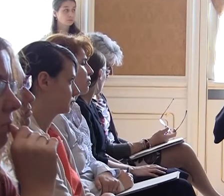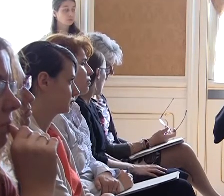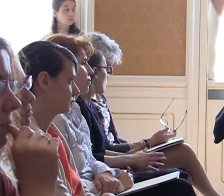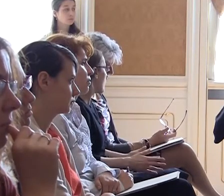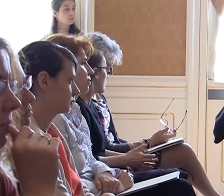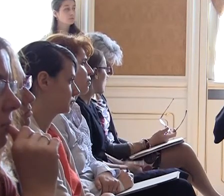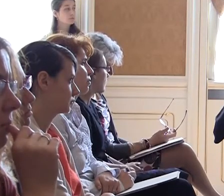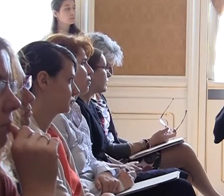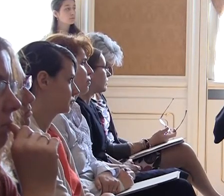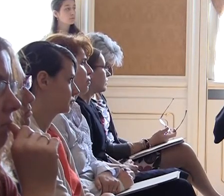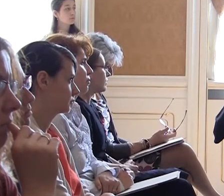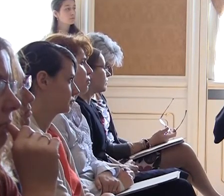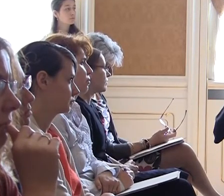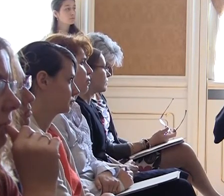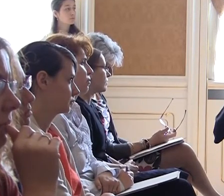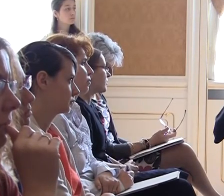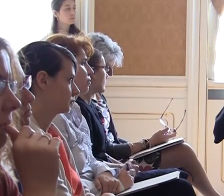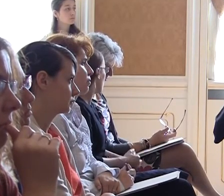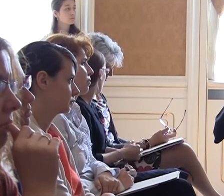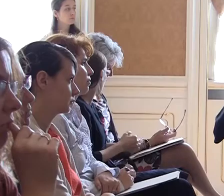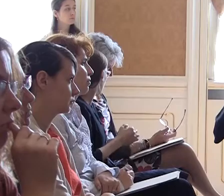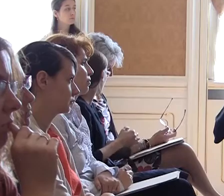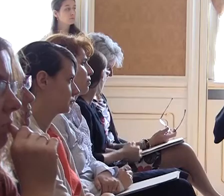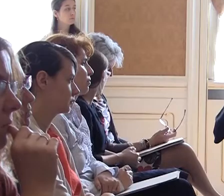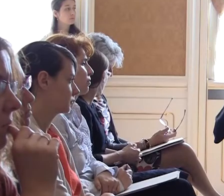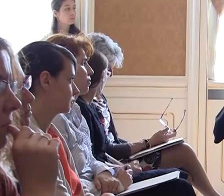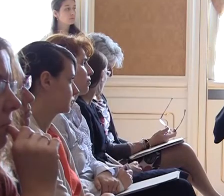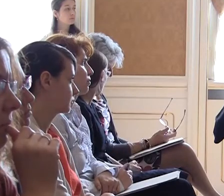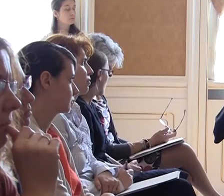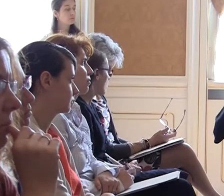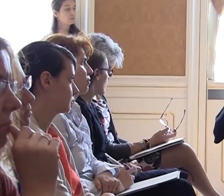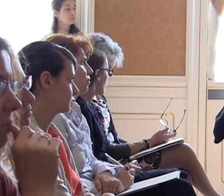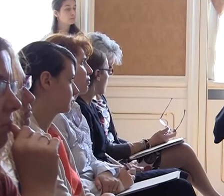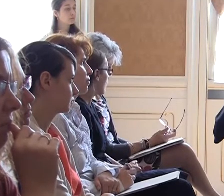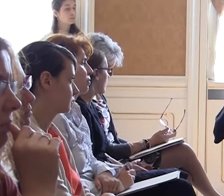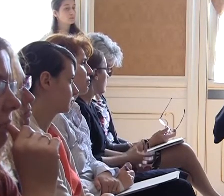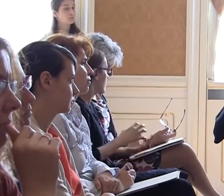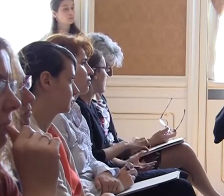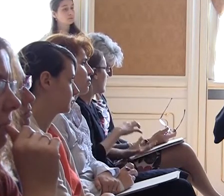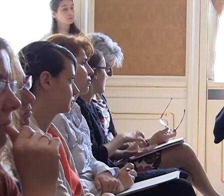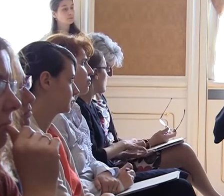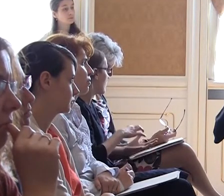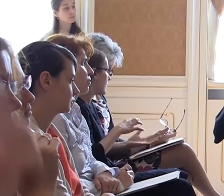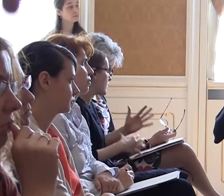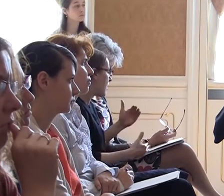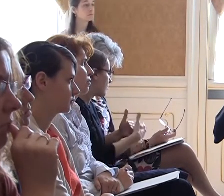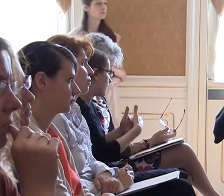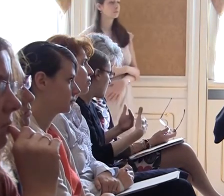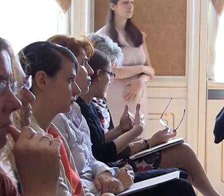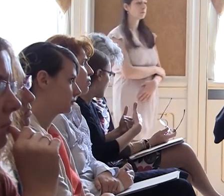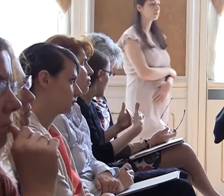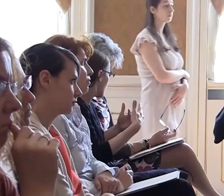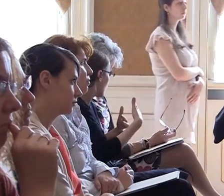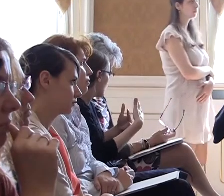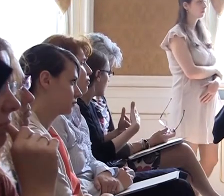že samotná škola nic nezmůže bez podpory vlastně i těchto ostatních rezortů. Děkuji. Beru to, paní Baslerová,